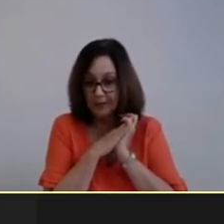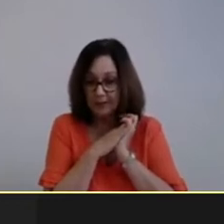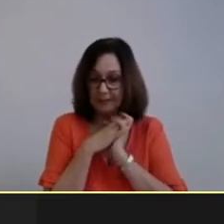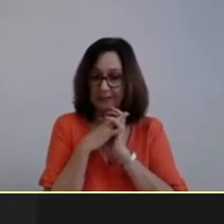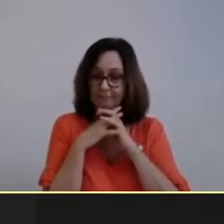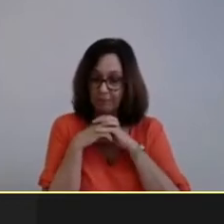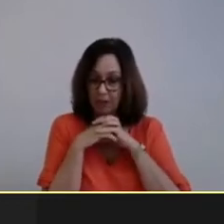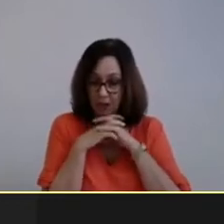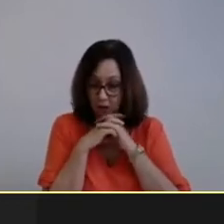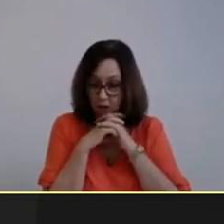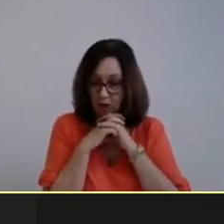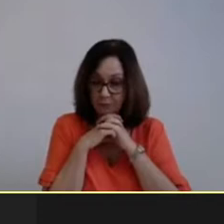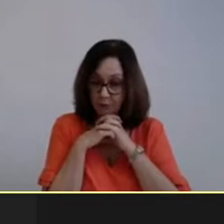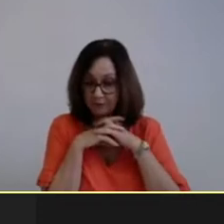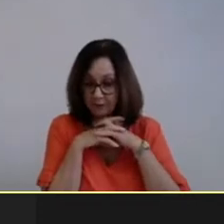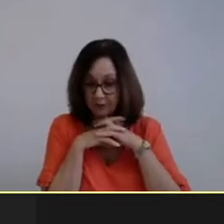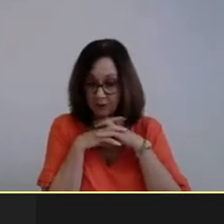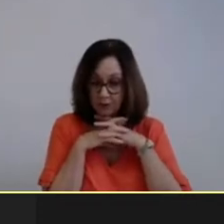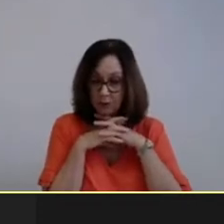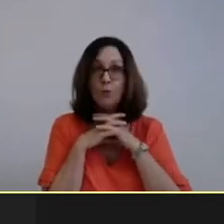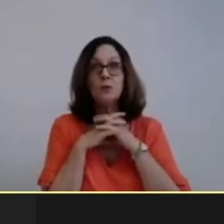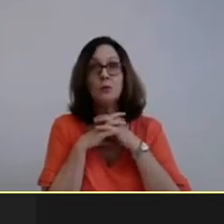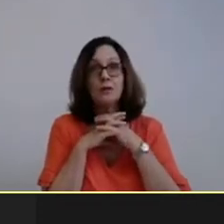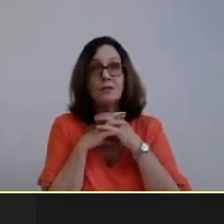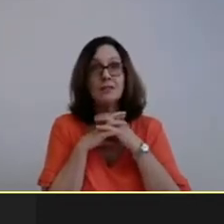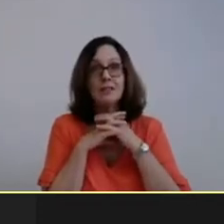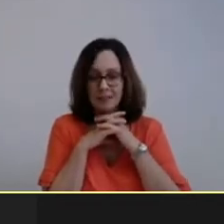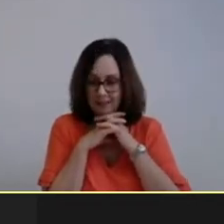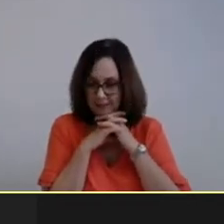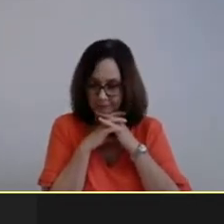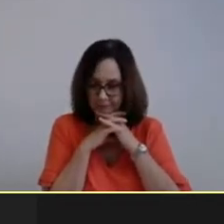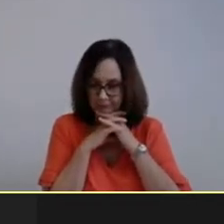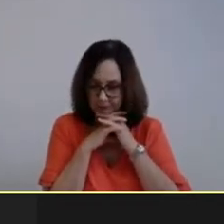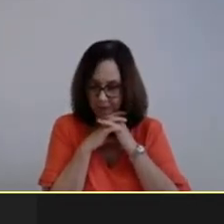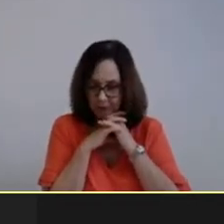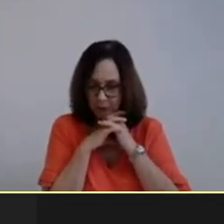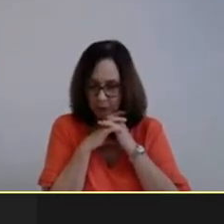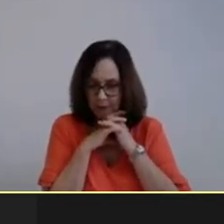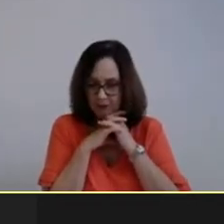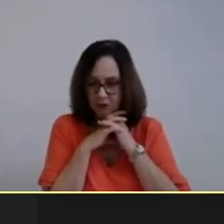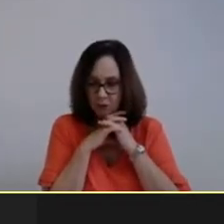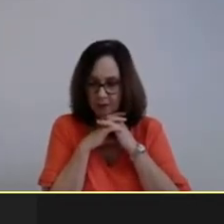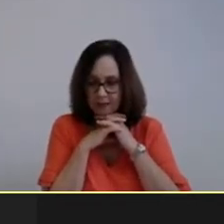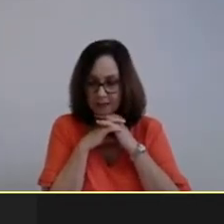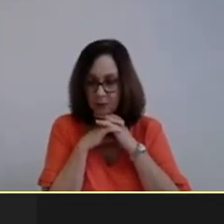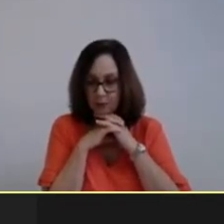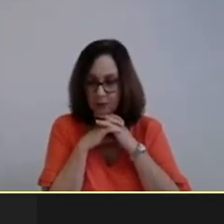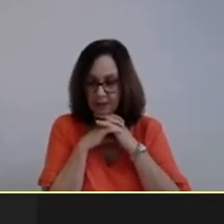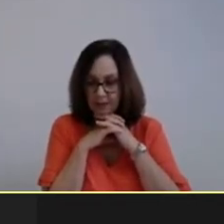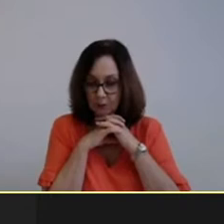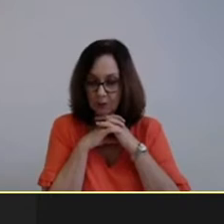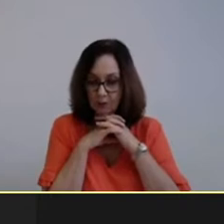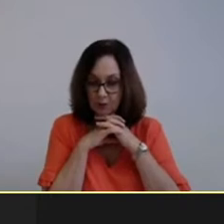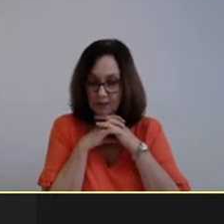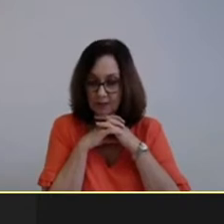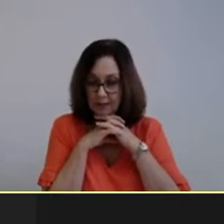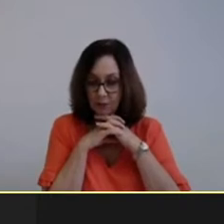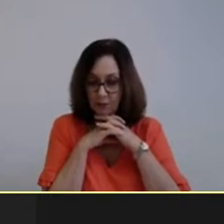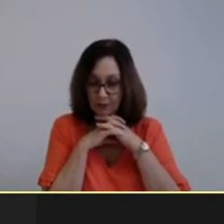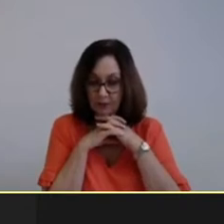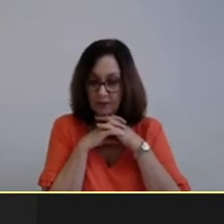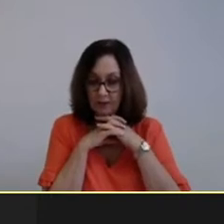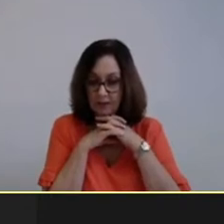para PPS. Em 2020, virou a atual Cidadania. O partido no Brasil se adaptou às